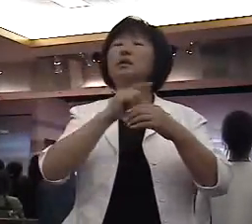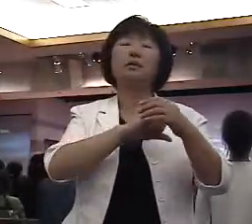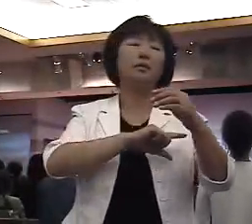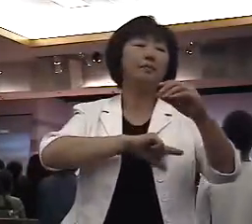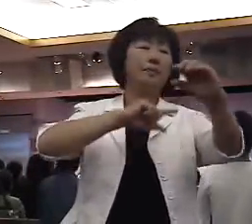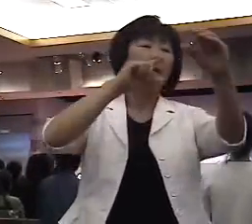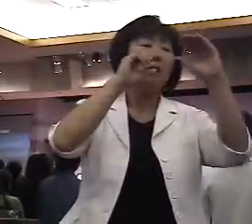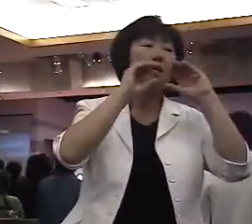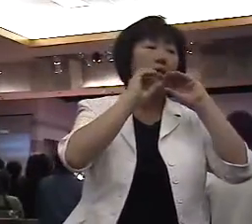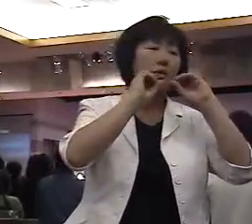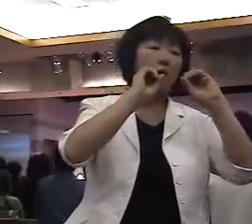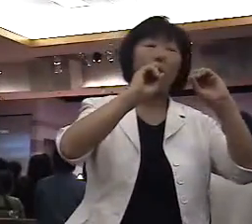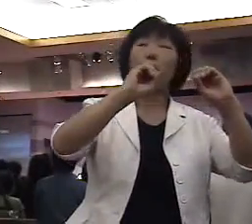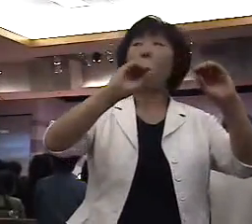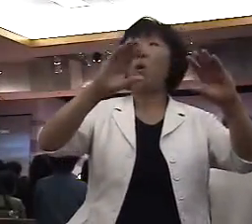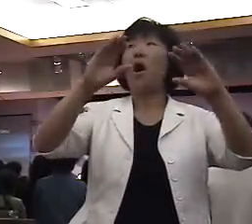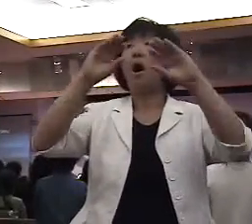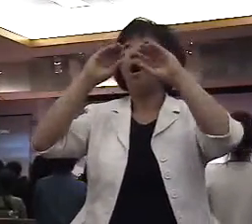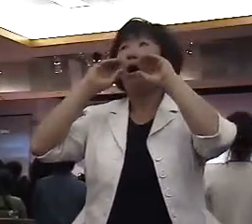은혜를